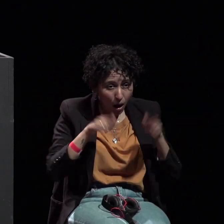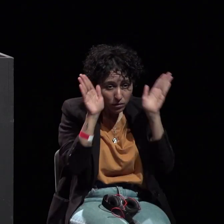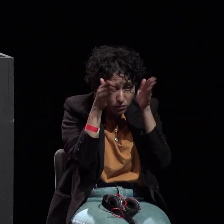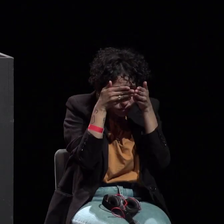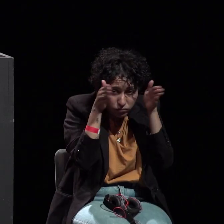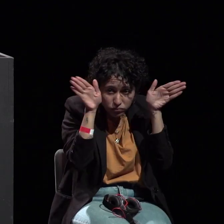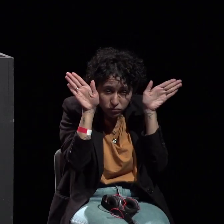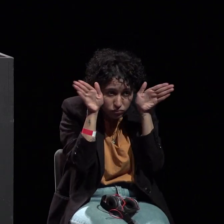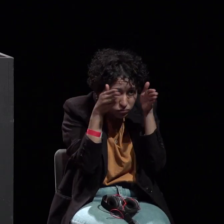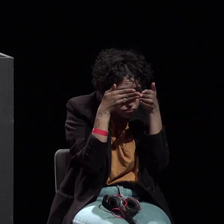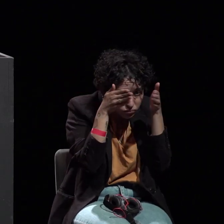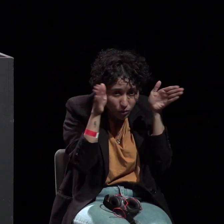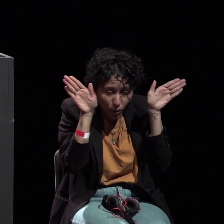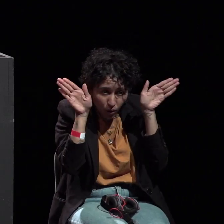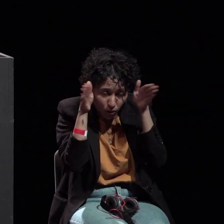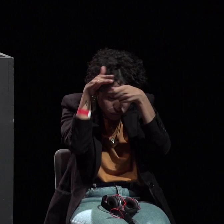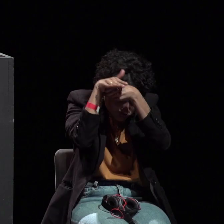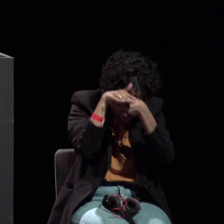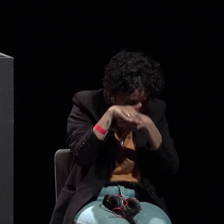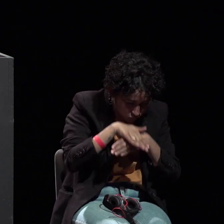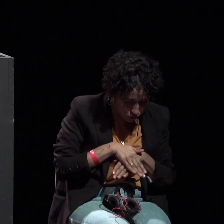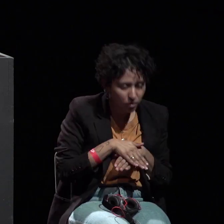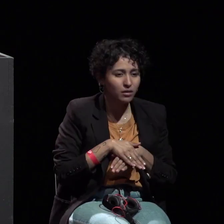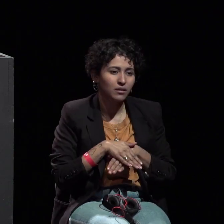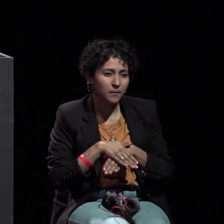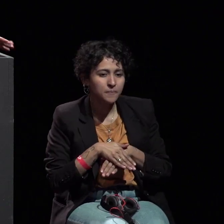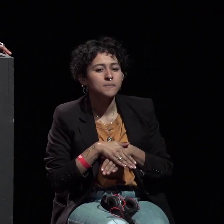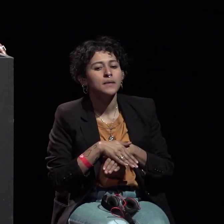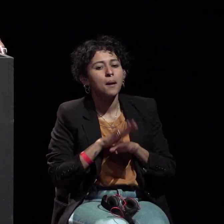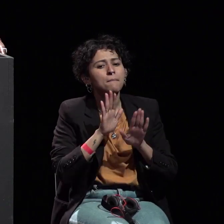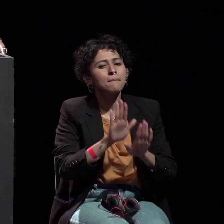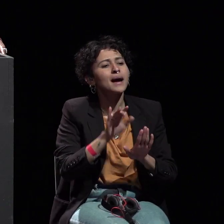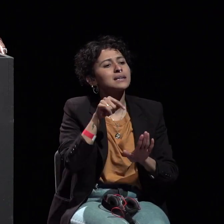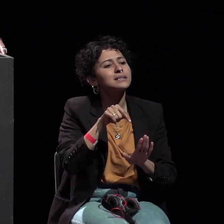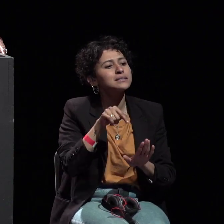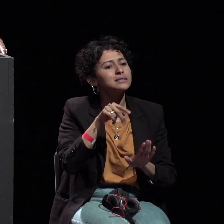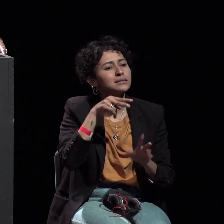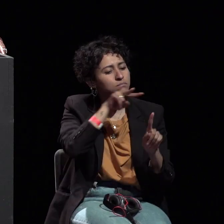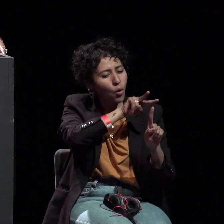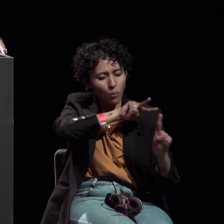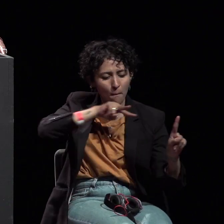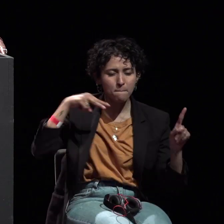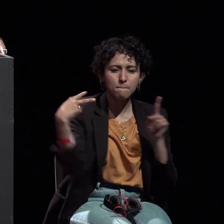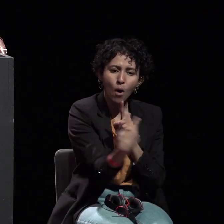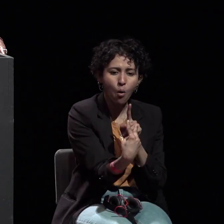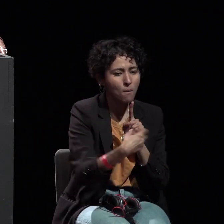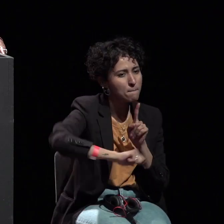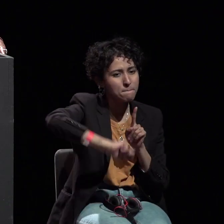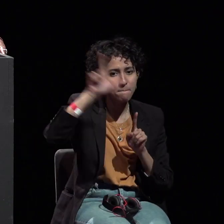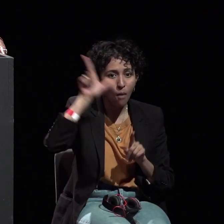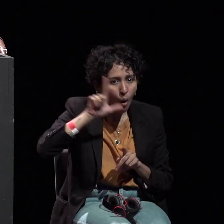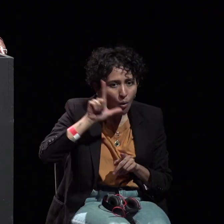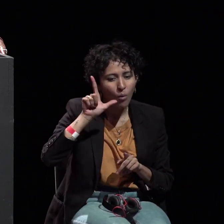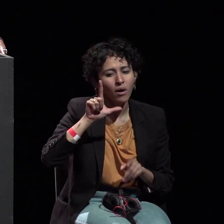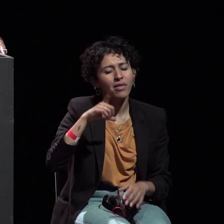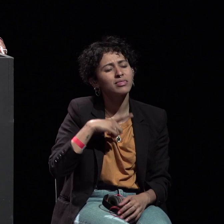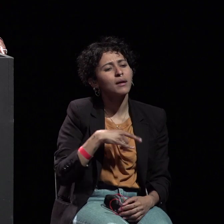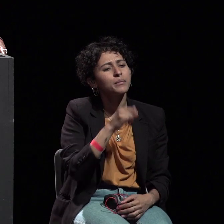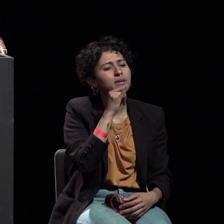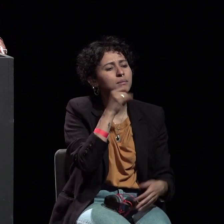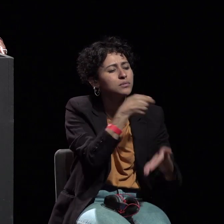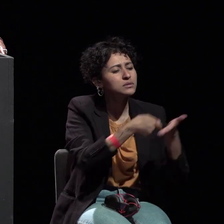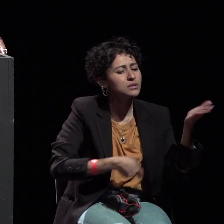sai do lugar da subalternidade. E esse olhar opositor, ele vem sendo muito, tem essa obra da Rosana Paulino,